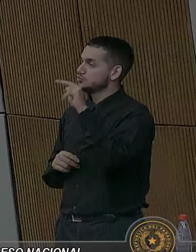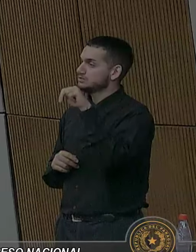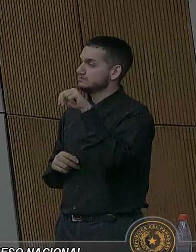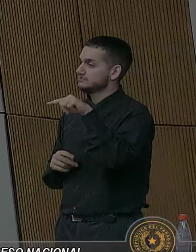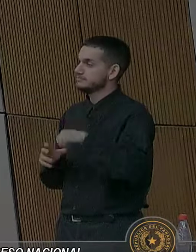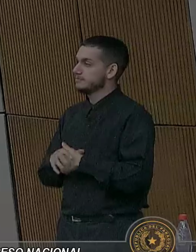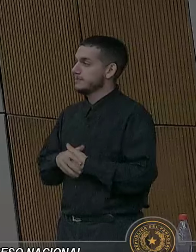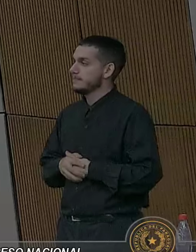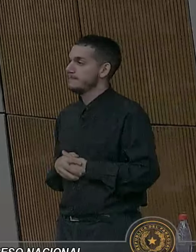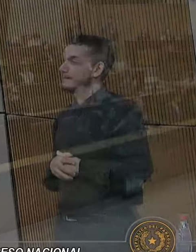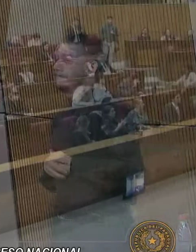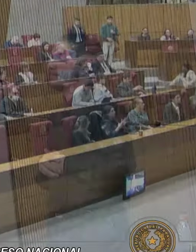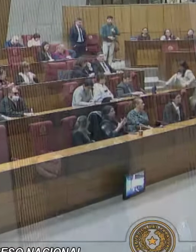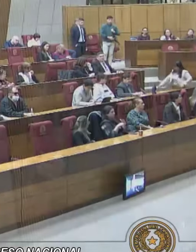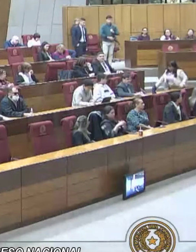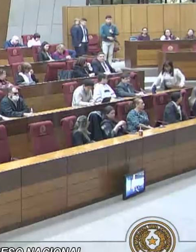Sí, les acercamos.